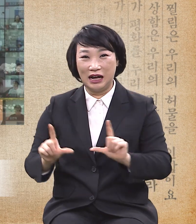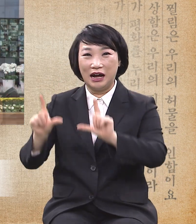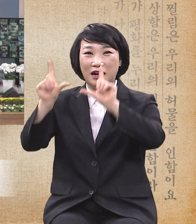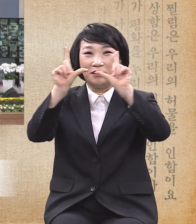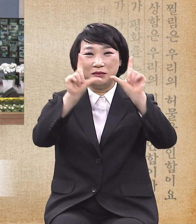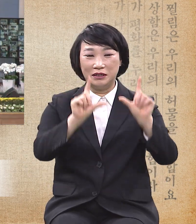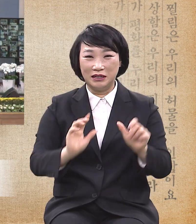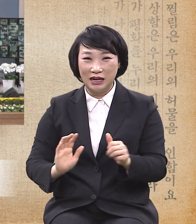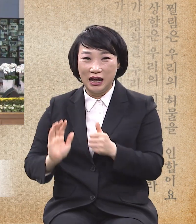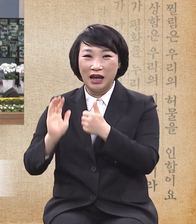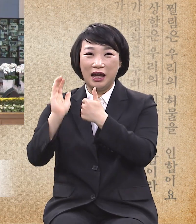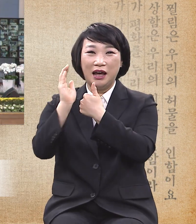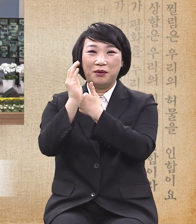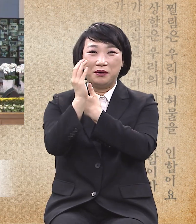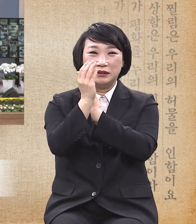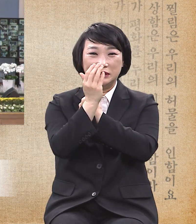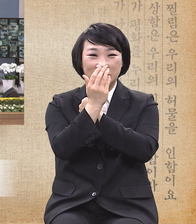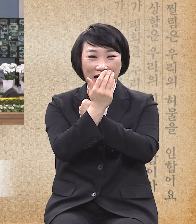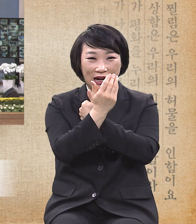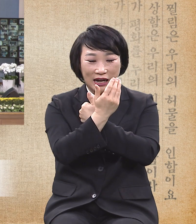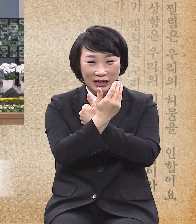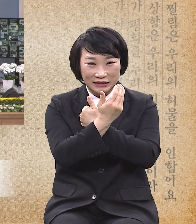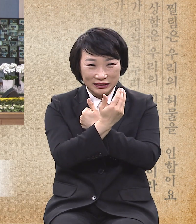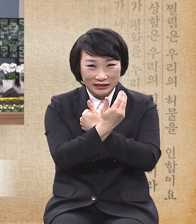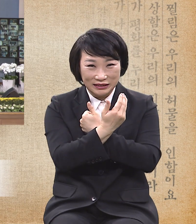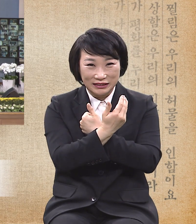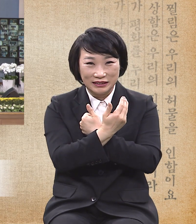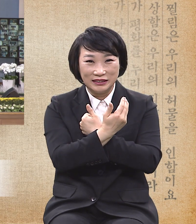내 삶을 애워서